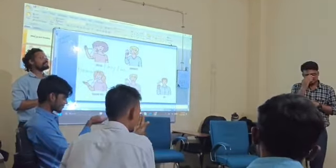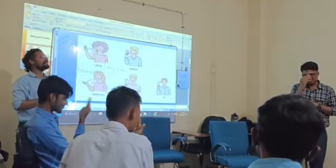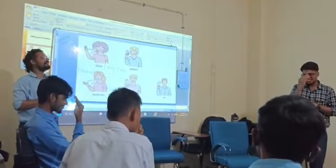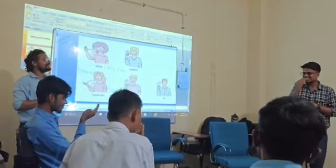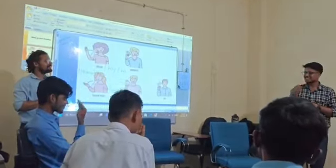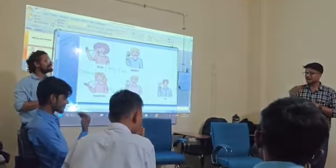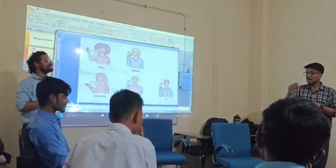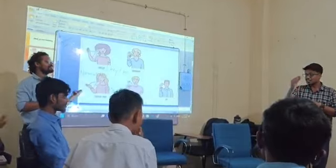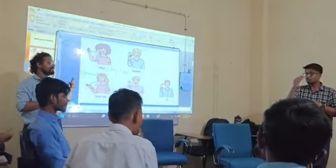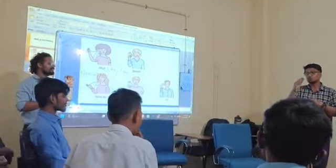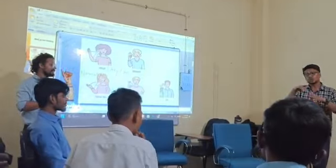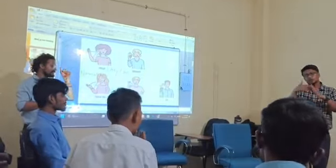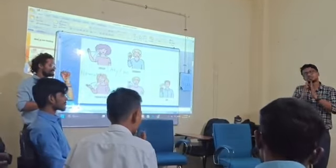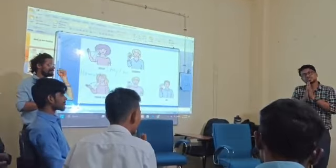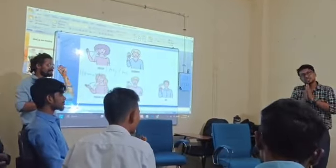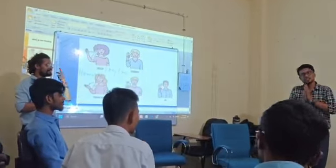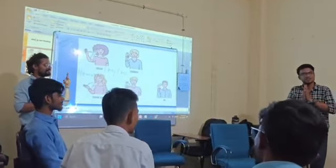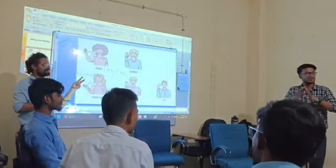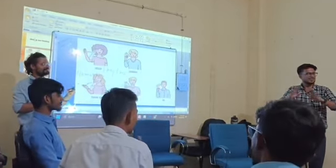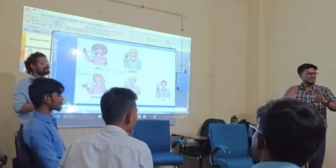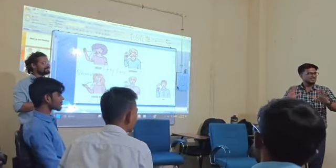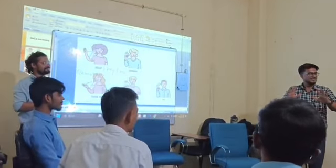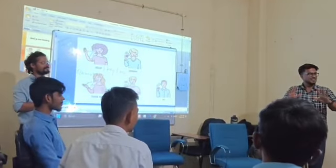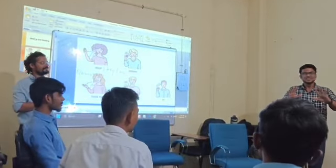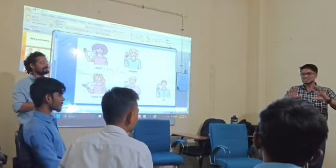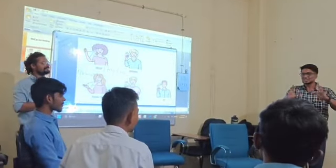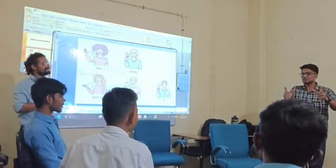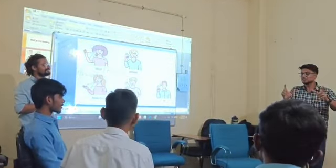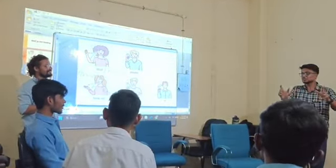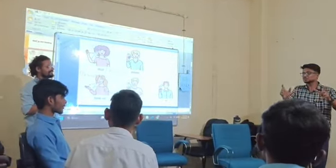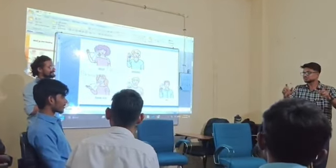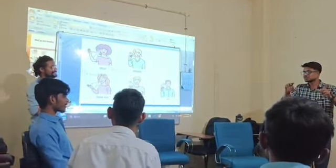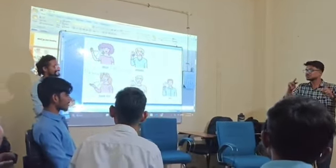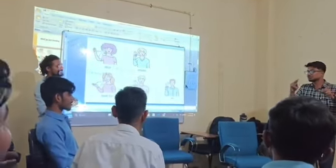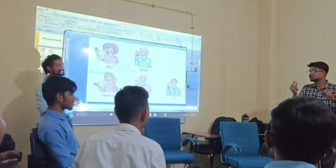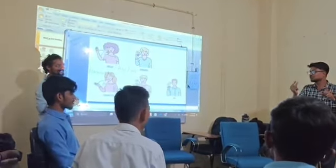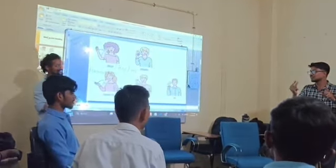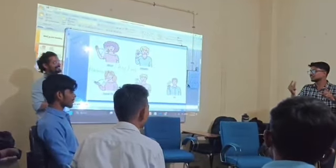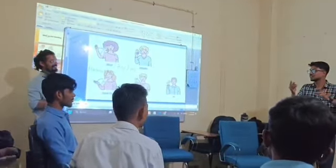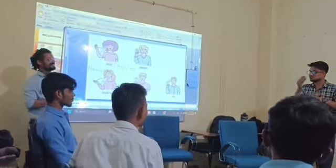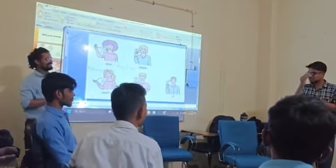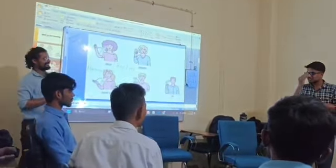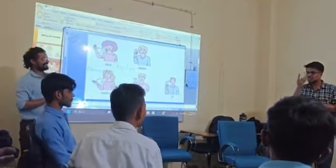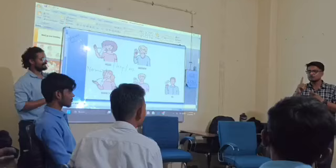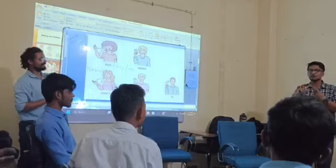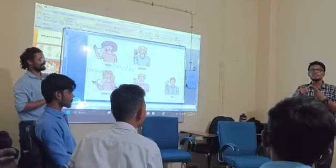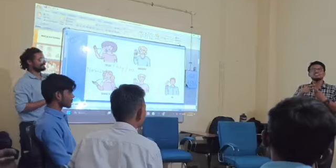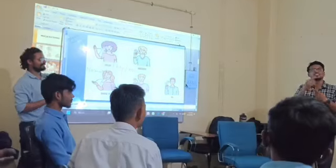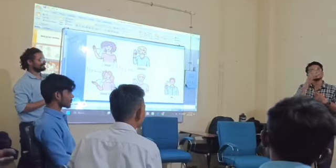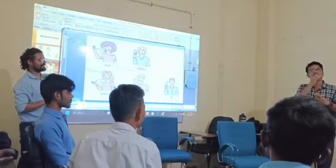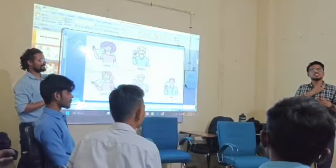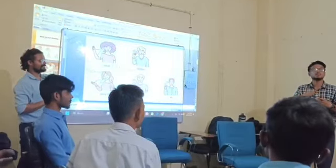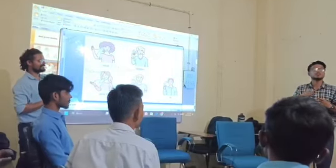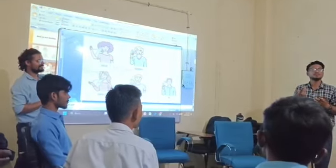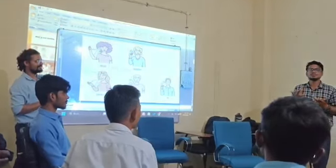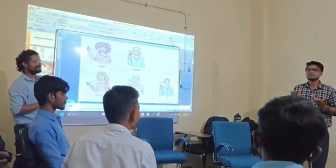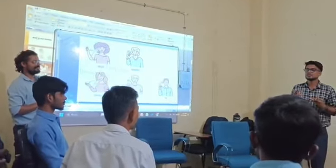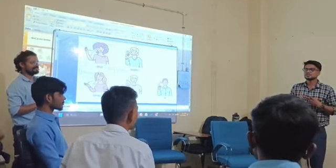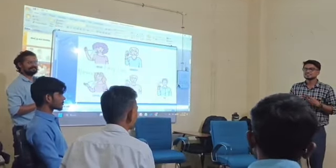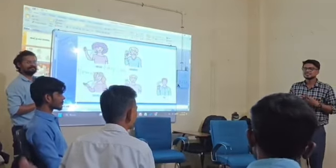आदाब, वो नमस्ते है, ठीक है, वो टर्म्स यूज होता है। तो ये आदाब, मान लीजिए क्रिश्चियन है फिर,